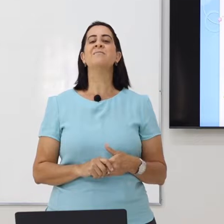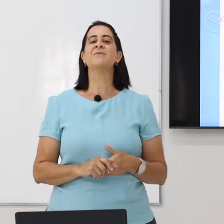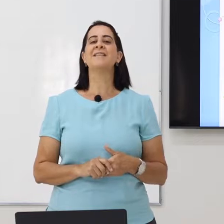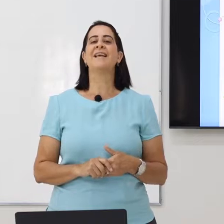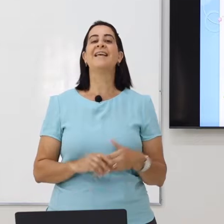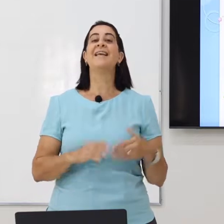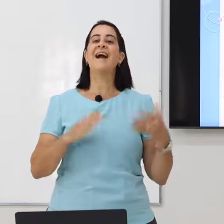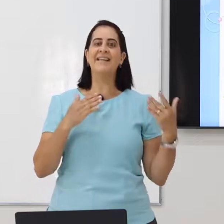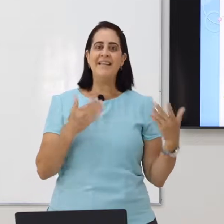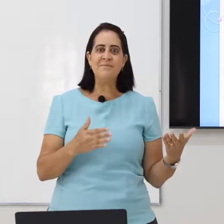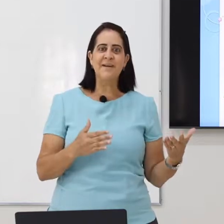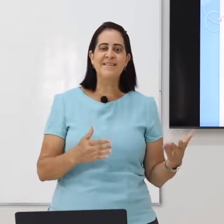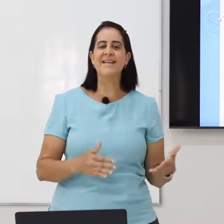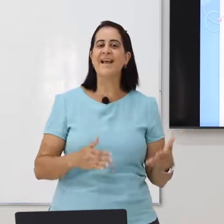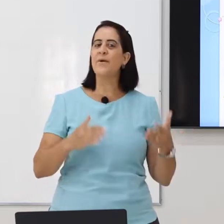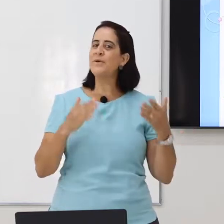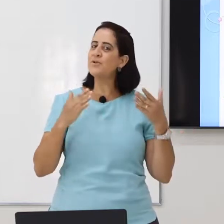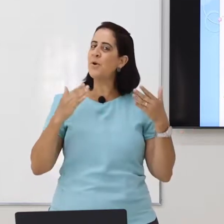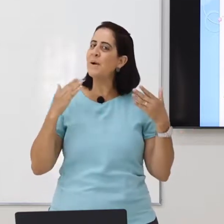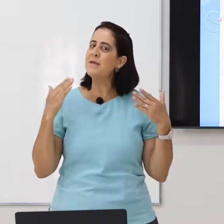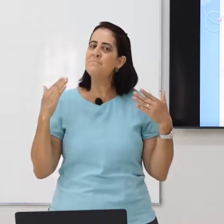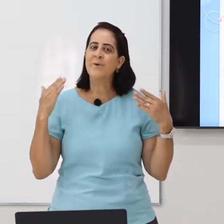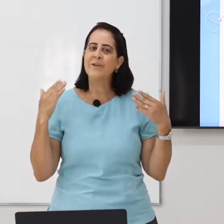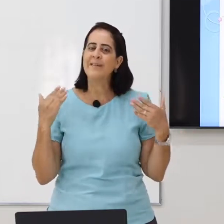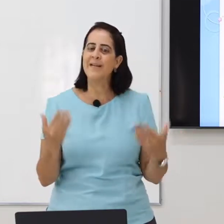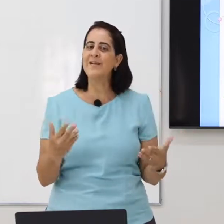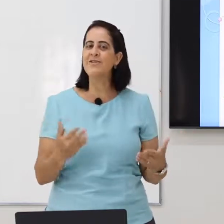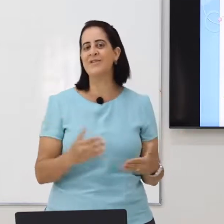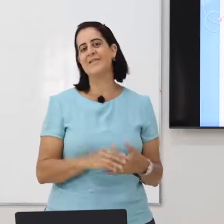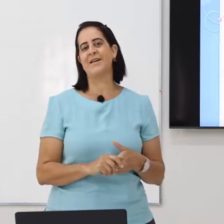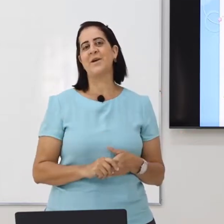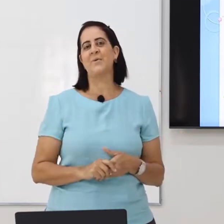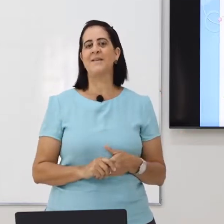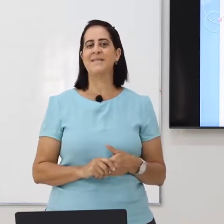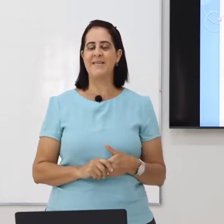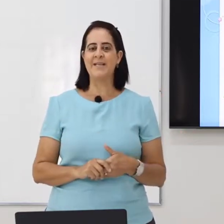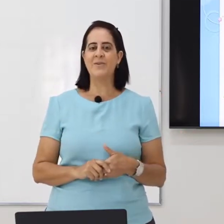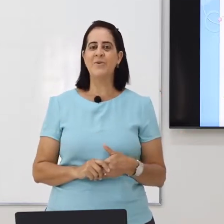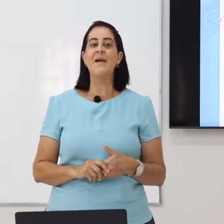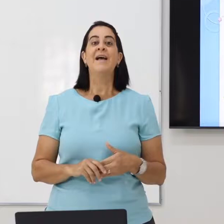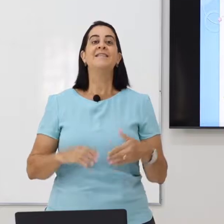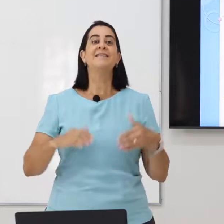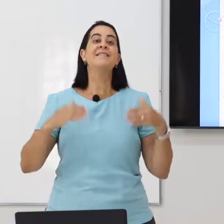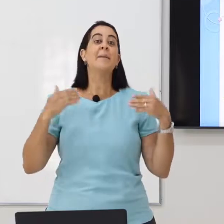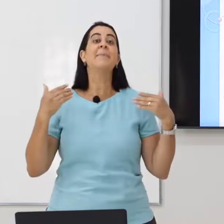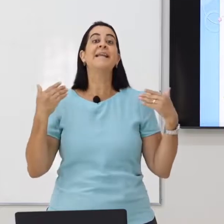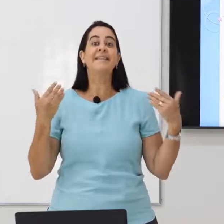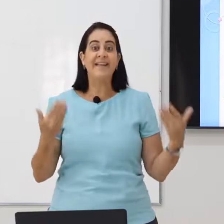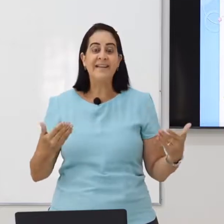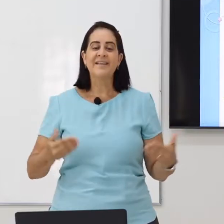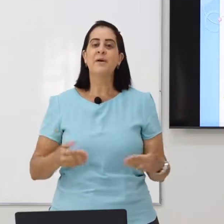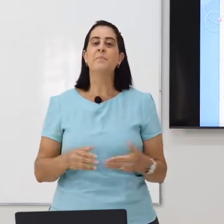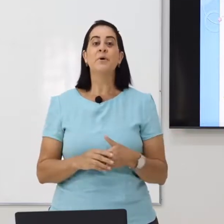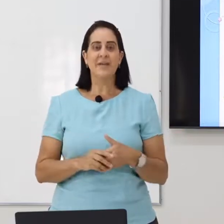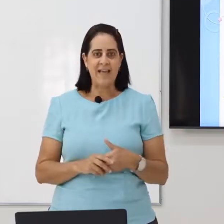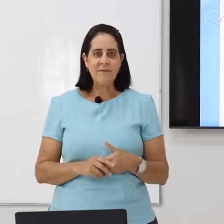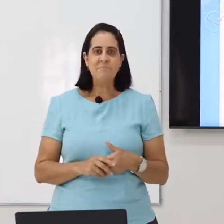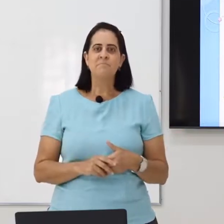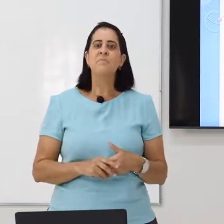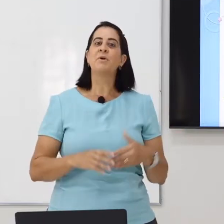compreendemos que a Libras é um idioma importante de ser reconhecido, de se aprender. Por quê? Porque